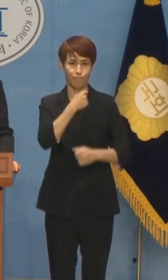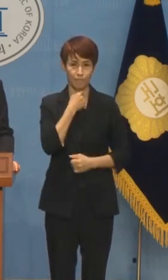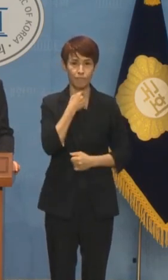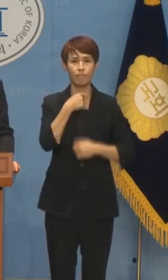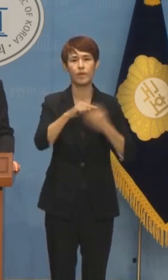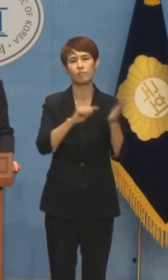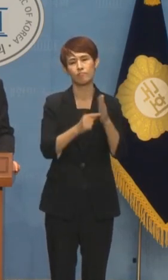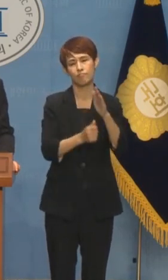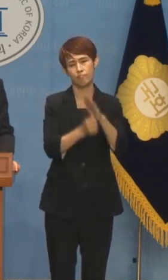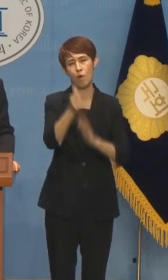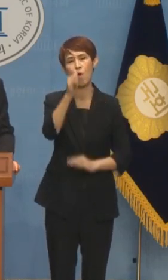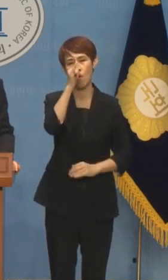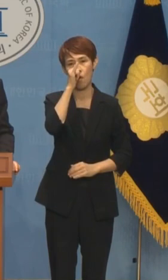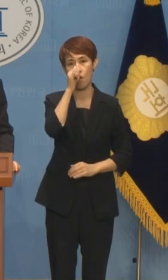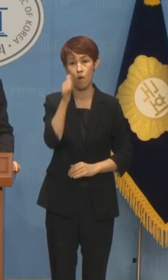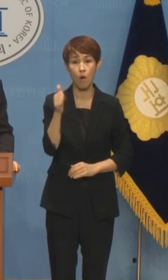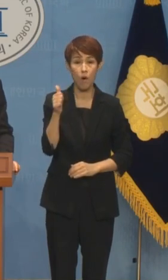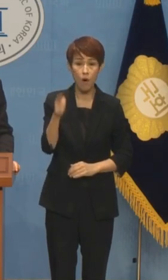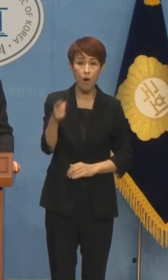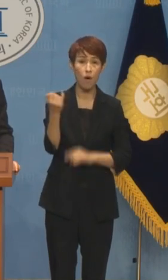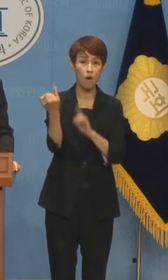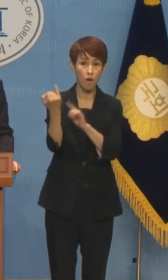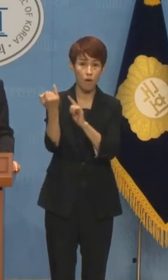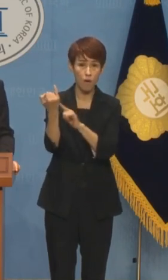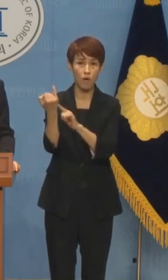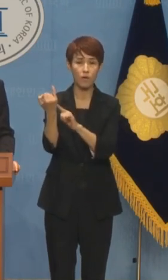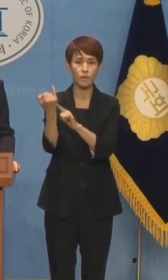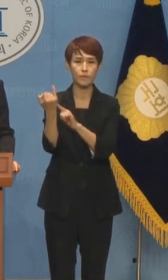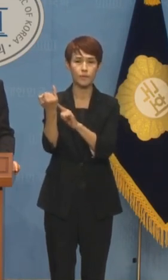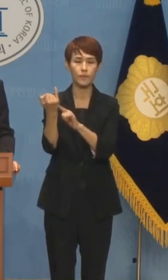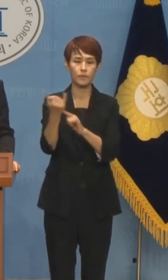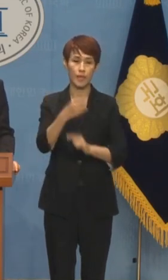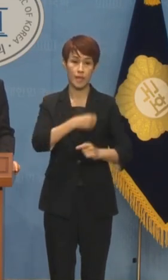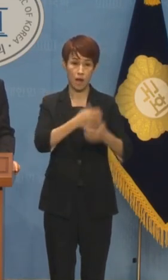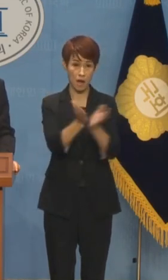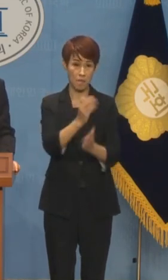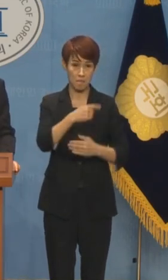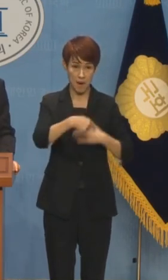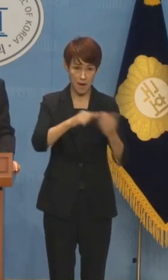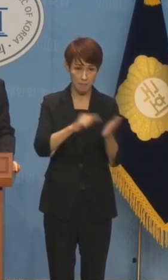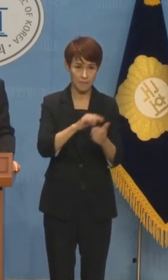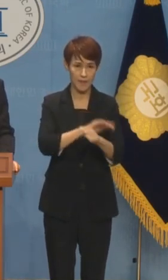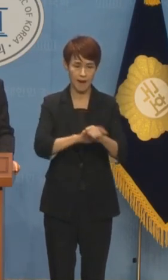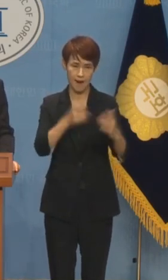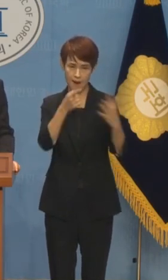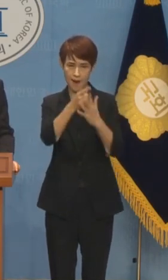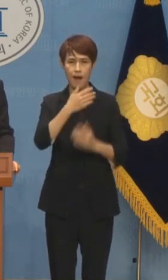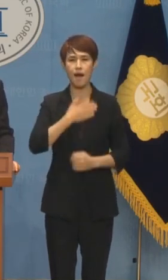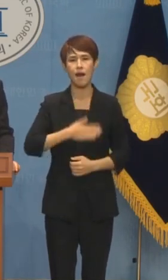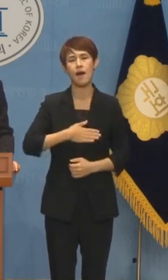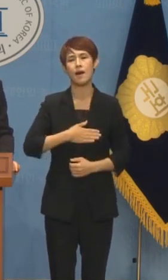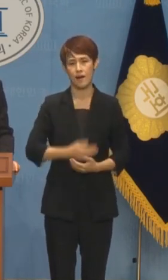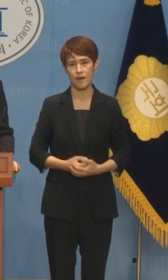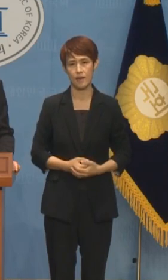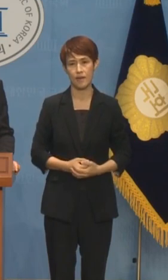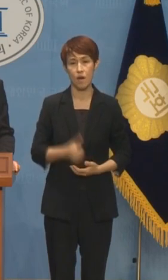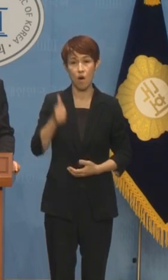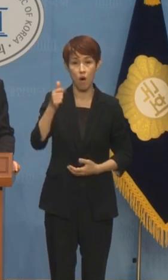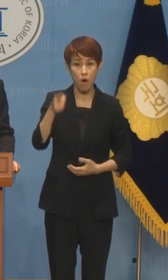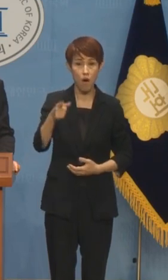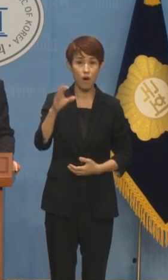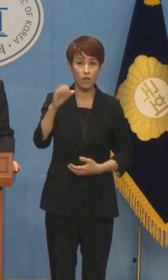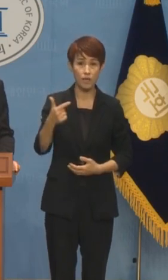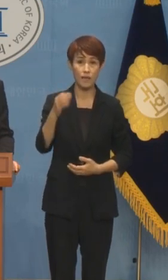있습니다. 저는 허은하 후보야말로 우리 당원들의 마음을 제대로 읽었다고 생각합니다. 허은하 후보만이